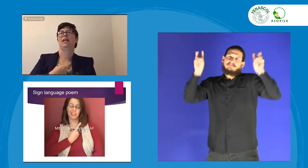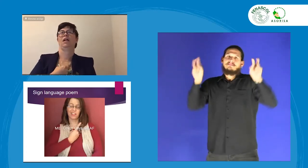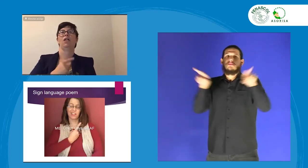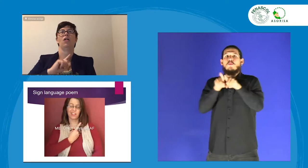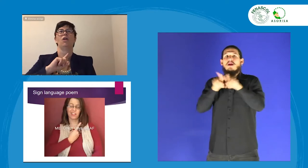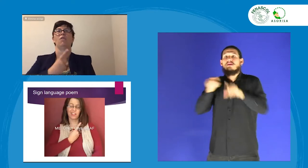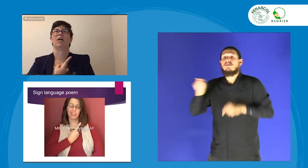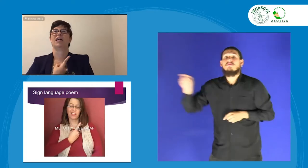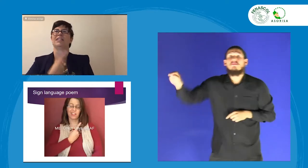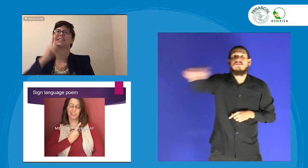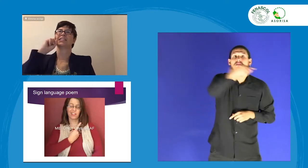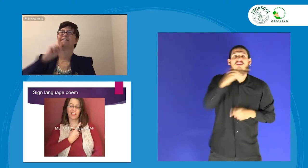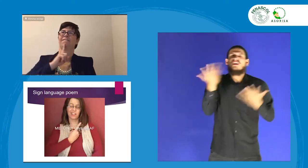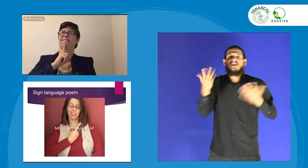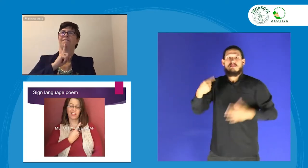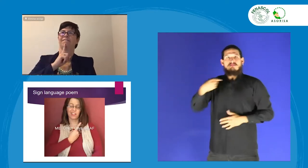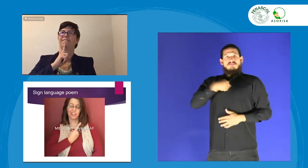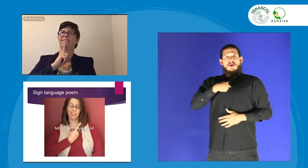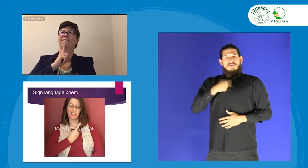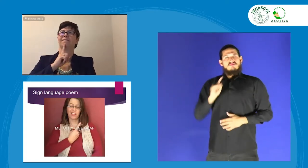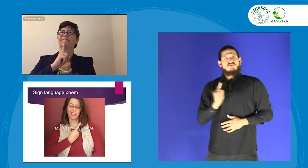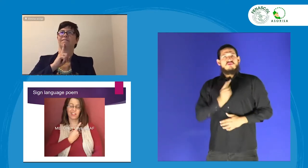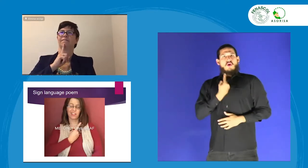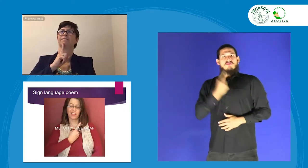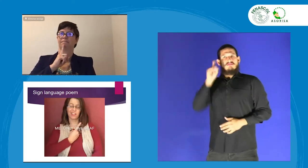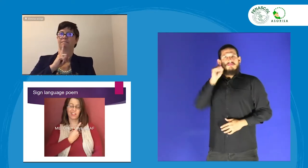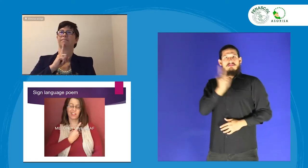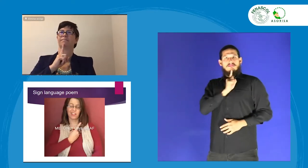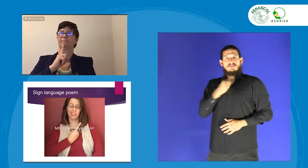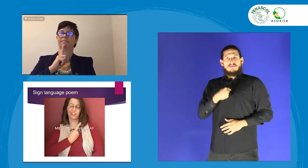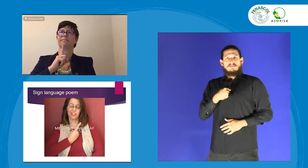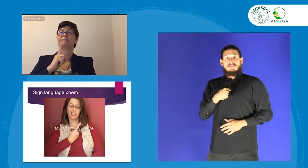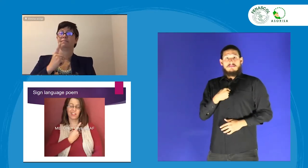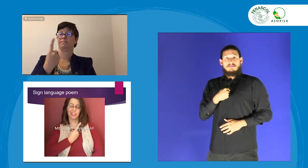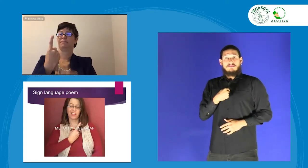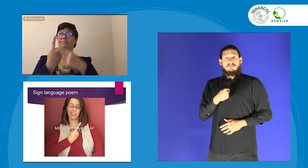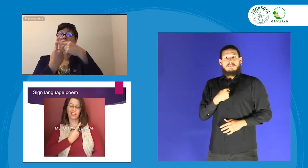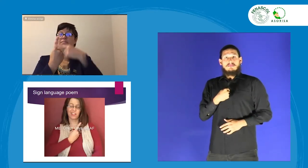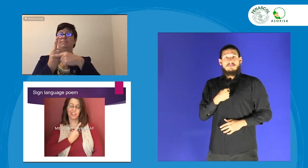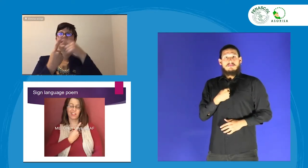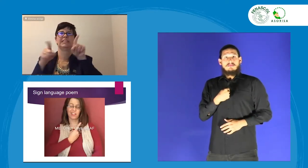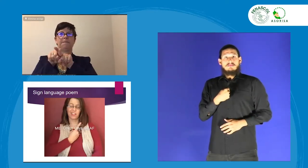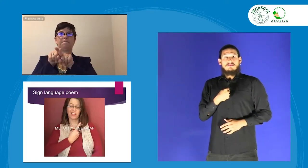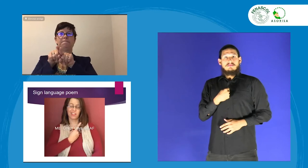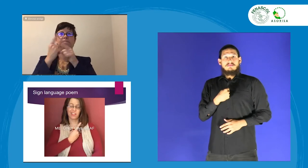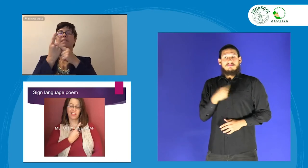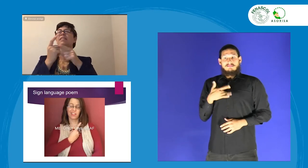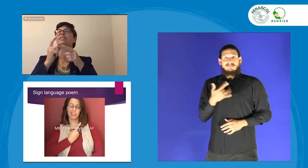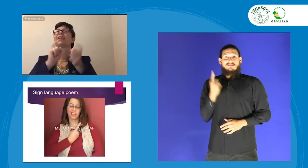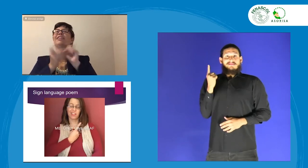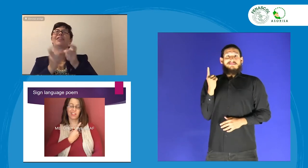Se llama Me Only Deaf, que en español sería Soy la única persona sorda.